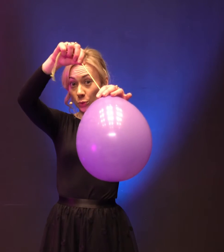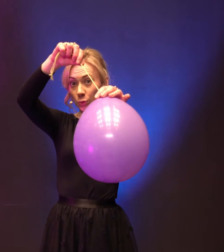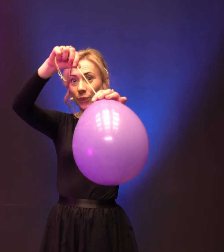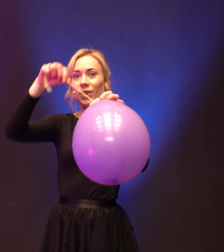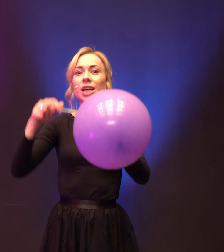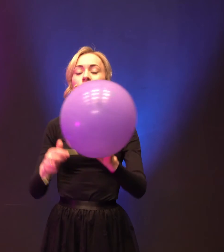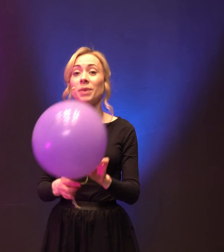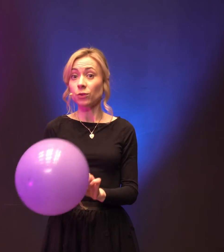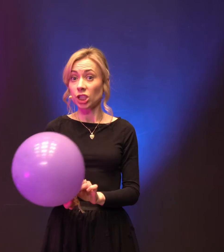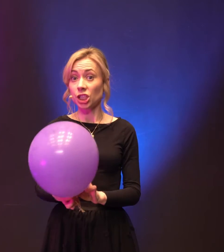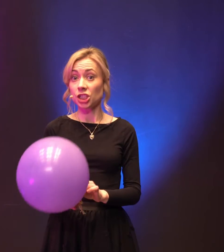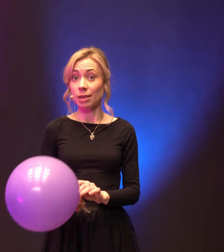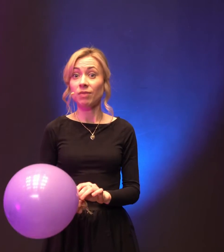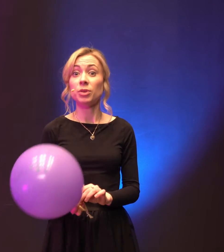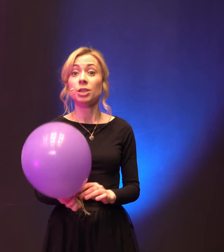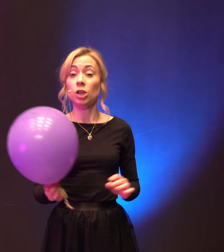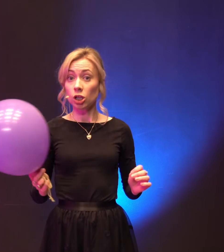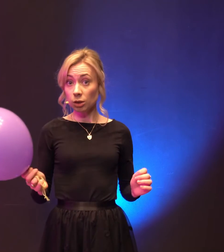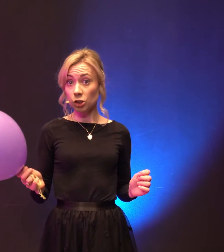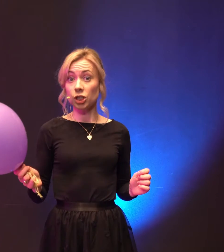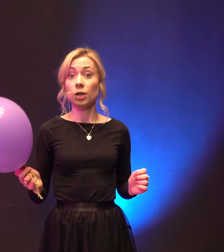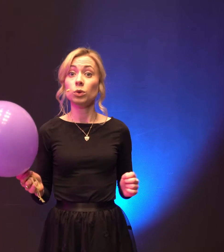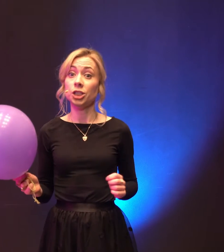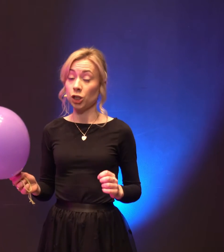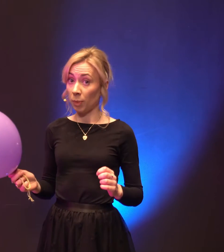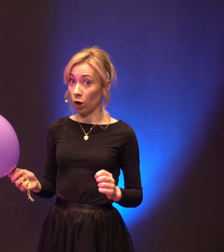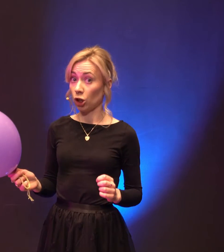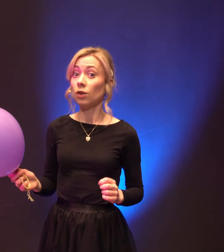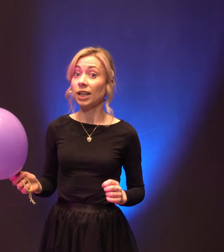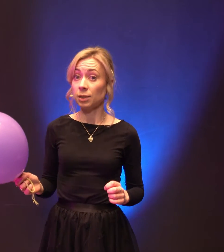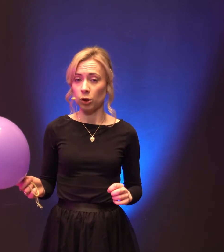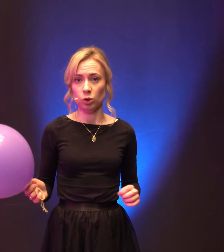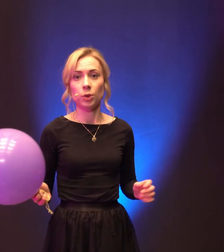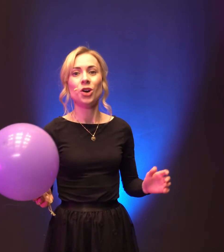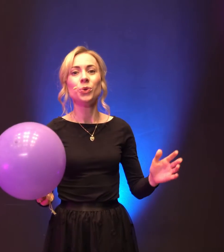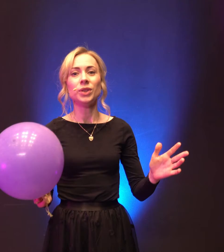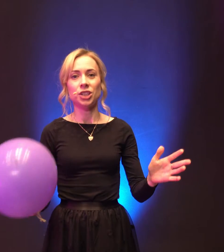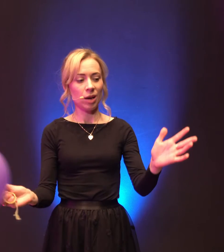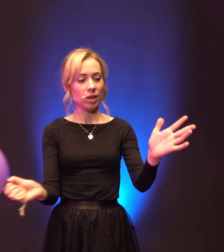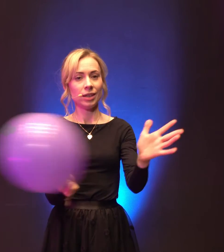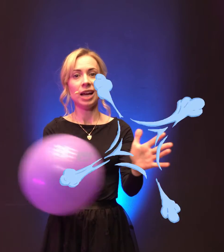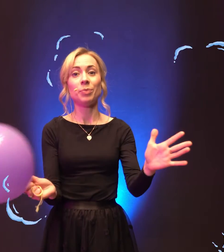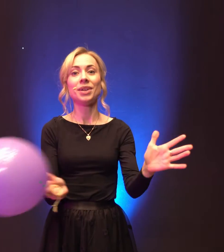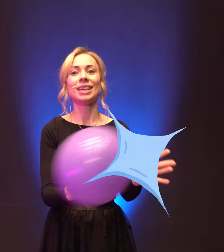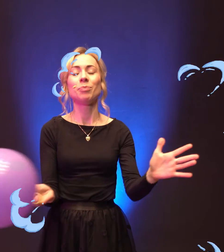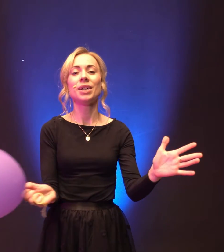sznurku. W pierwszej części zabawy będziemy rytmicznie uderzać o balon. W ten sposób uderzamy klap, klap,